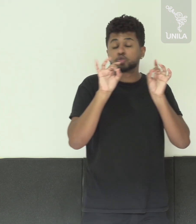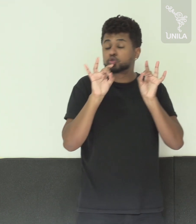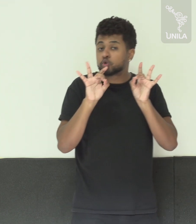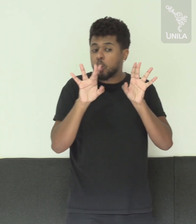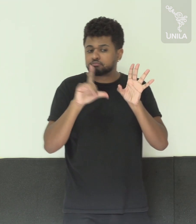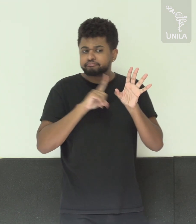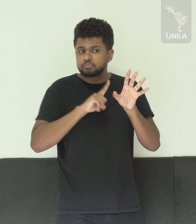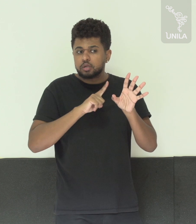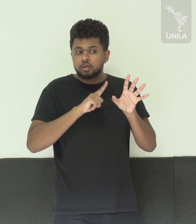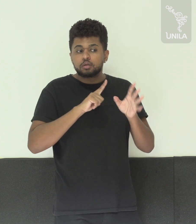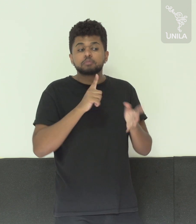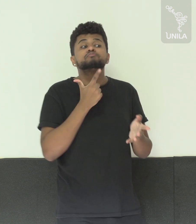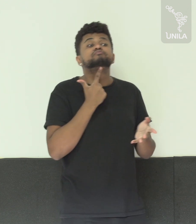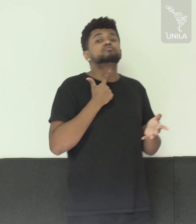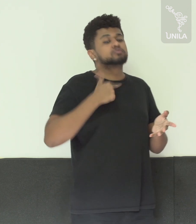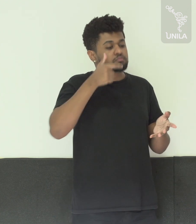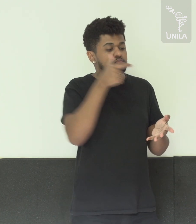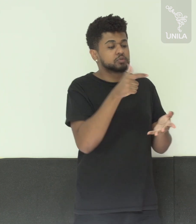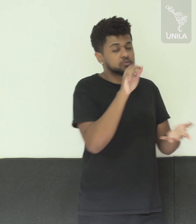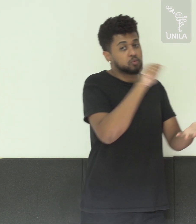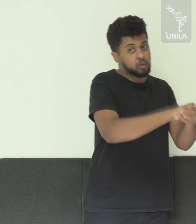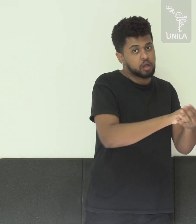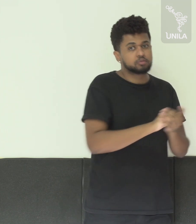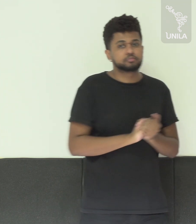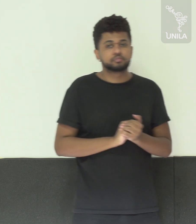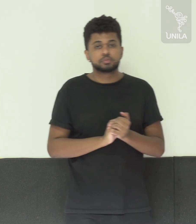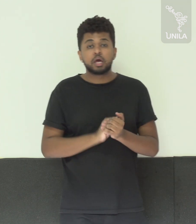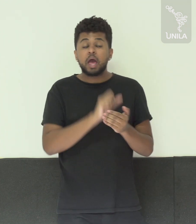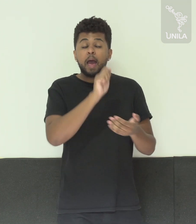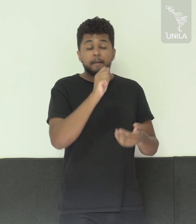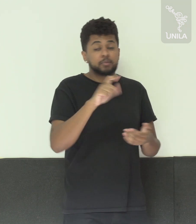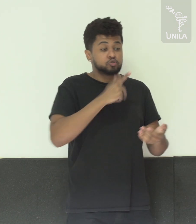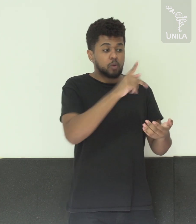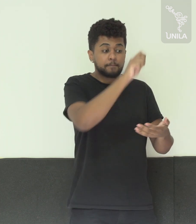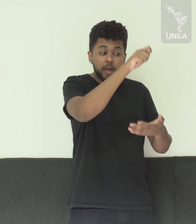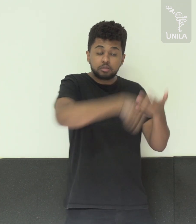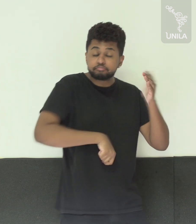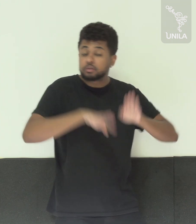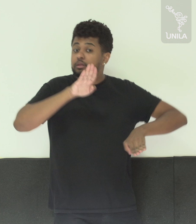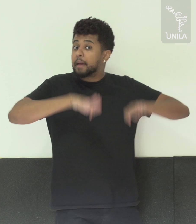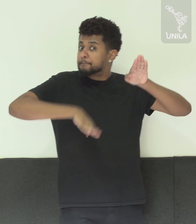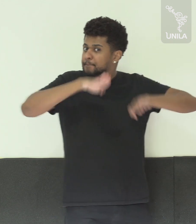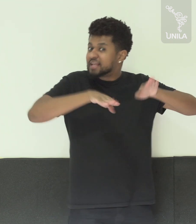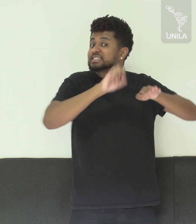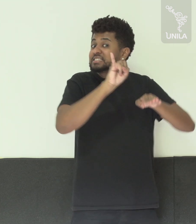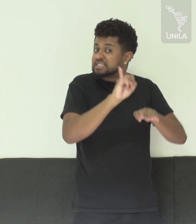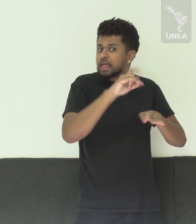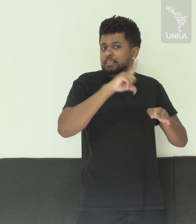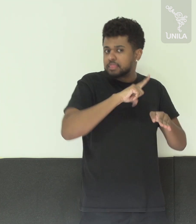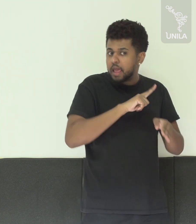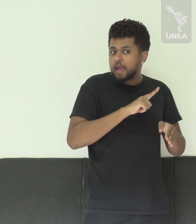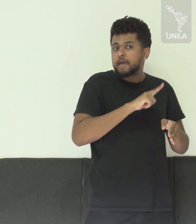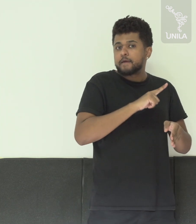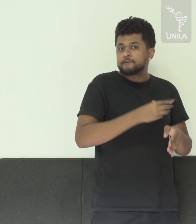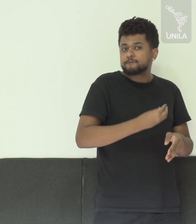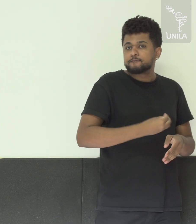a manifestação foi efetuada, estando sua matrícula condicionada à exigência de